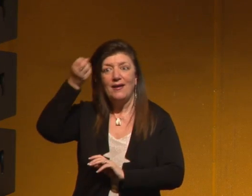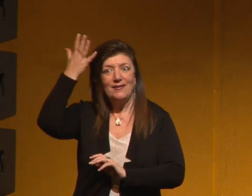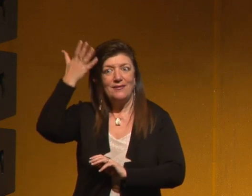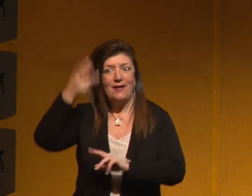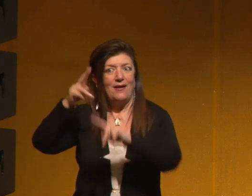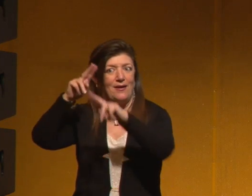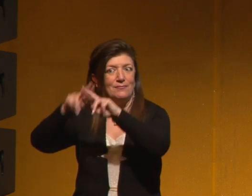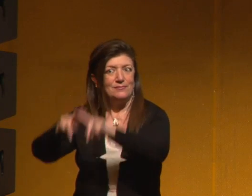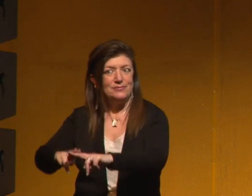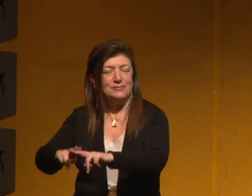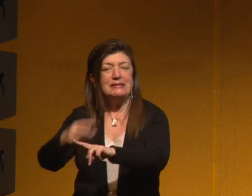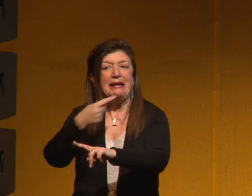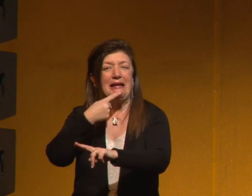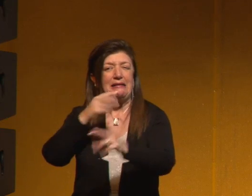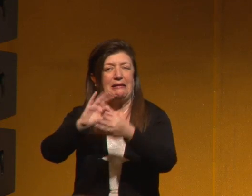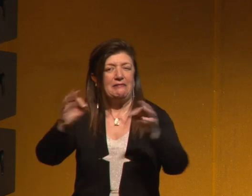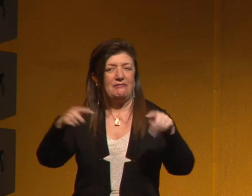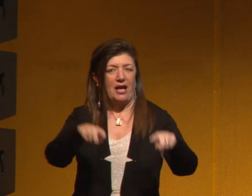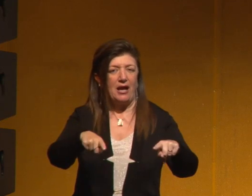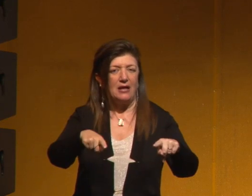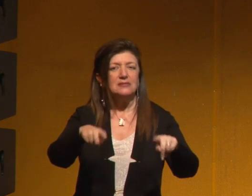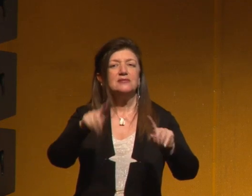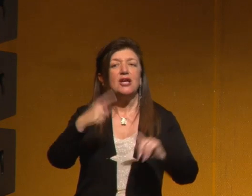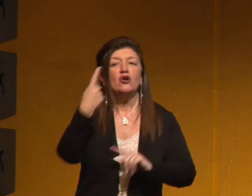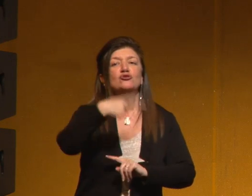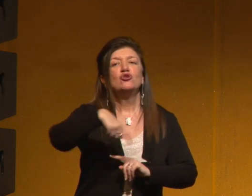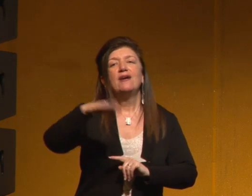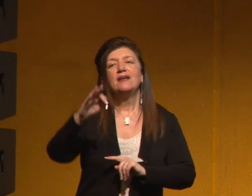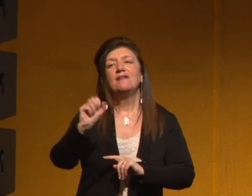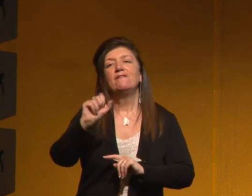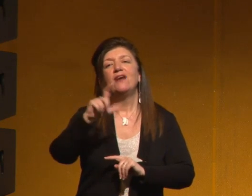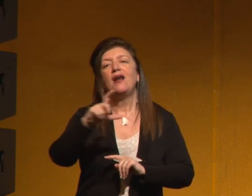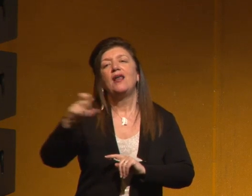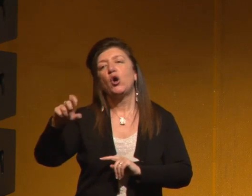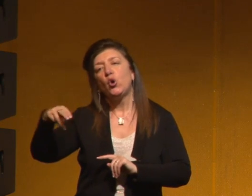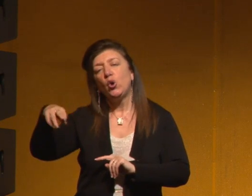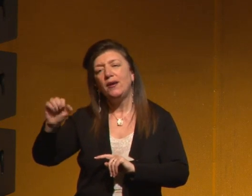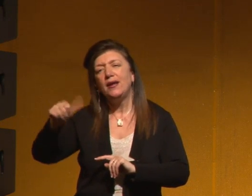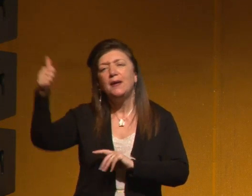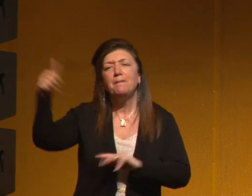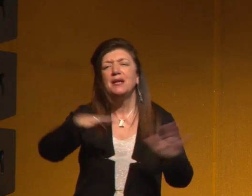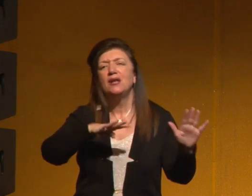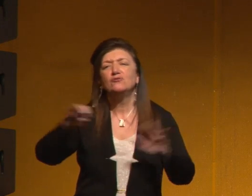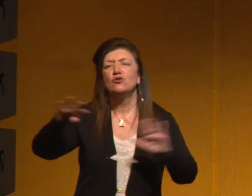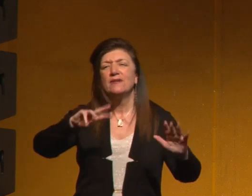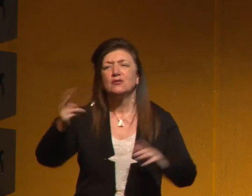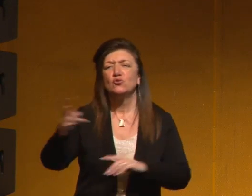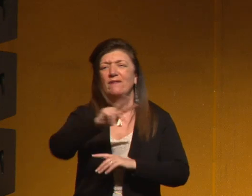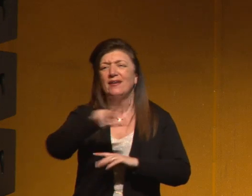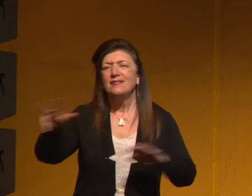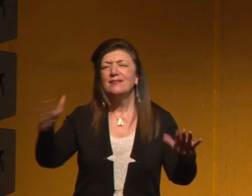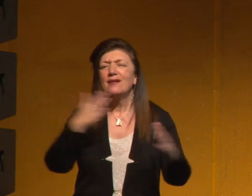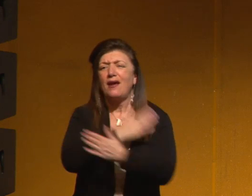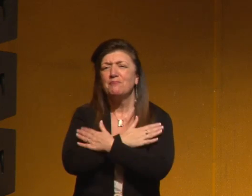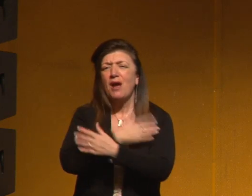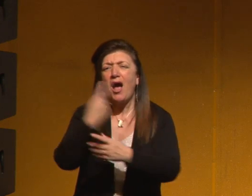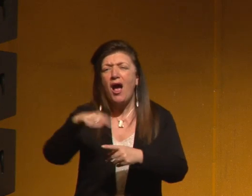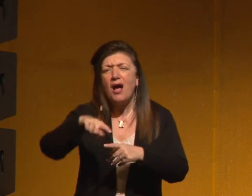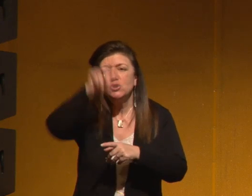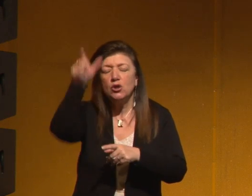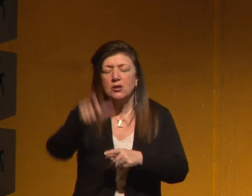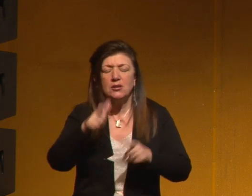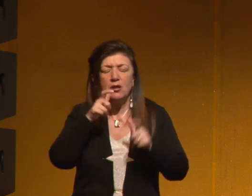giovanni falcone poco tempo prima di quel 23 maggio del 1992 quando l'italia fu costretta a fermarsi